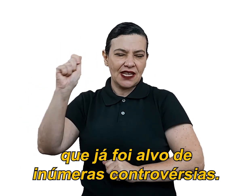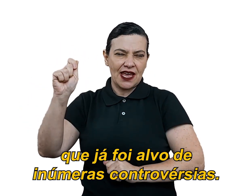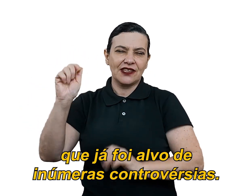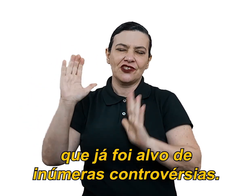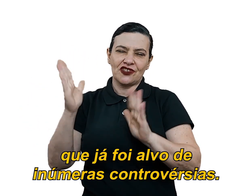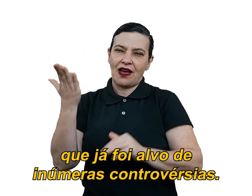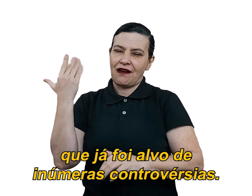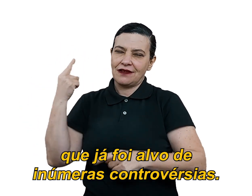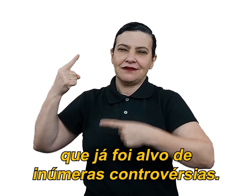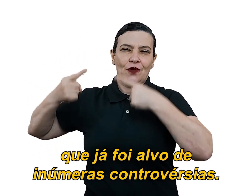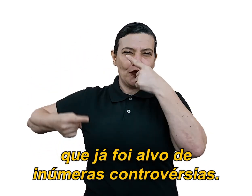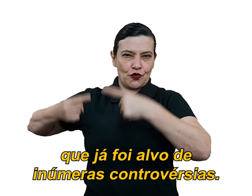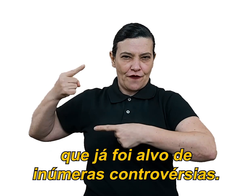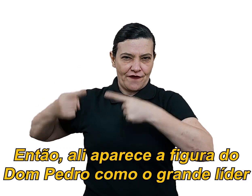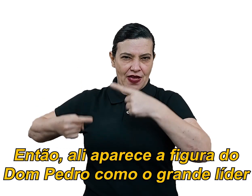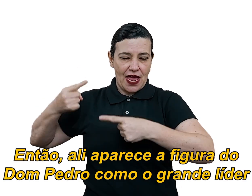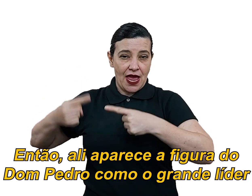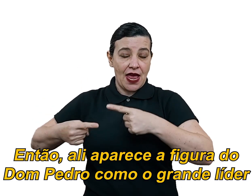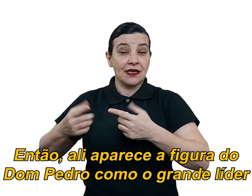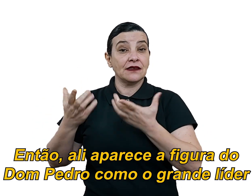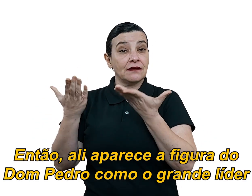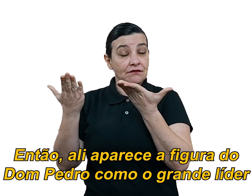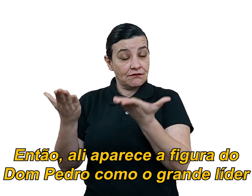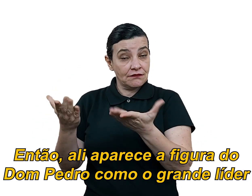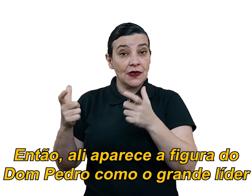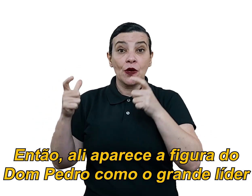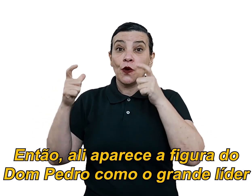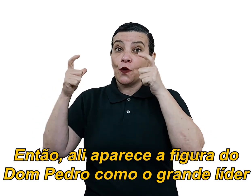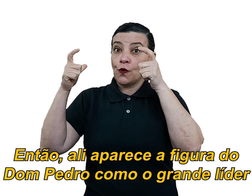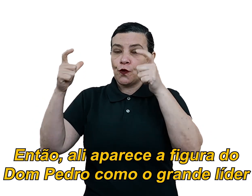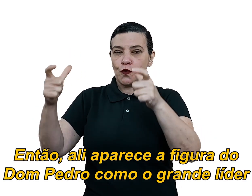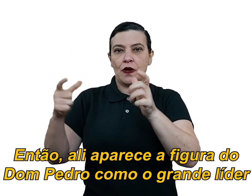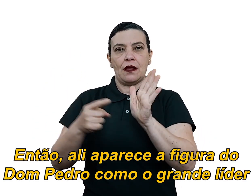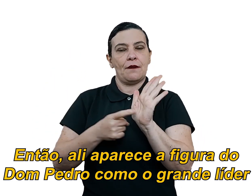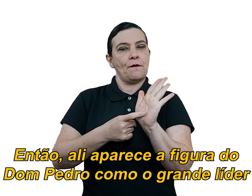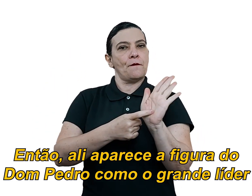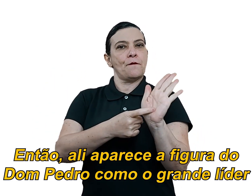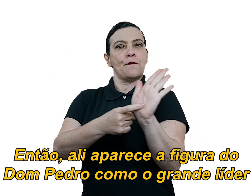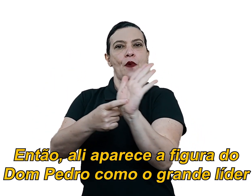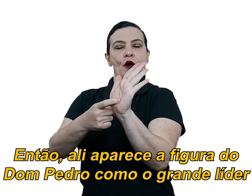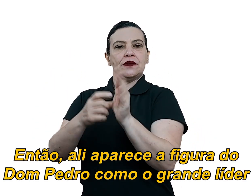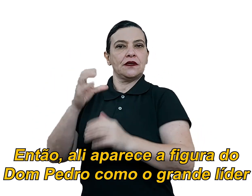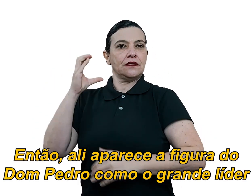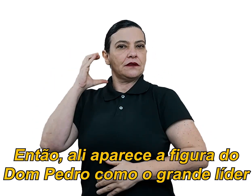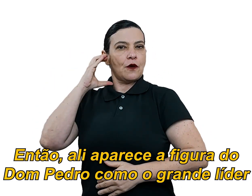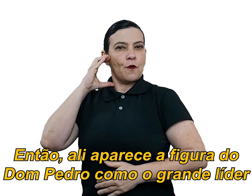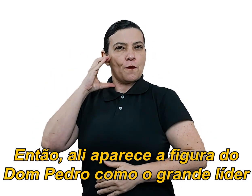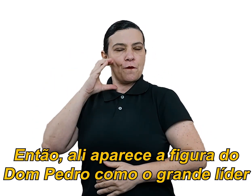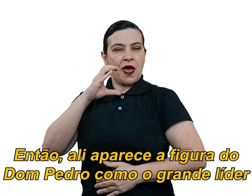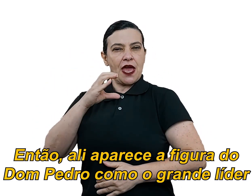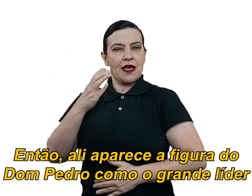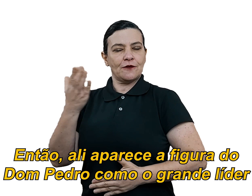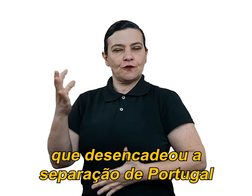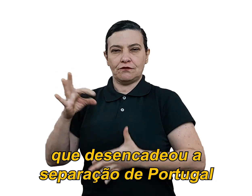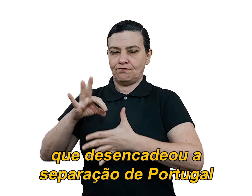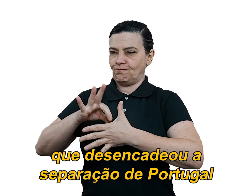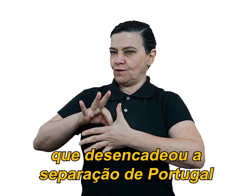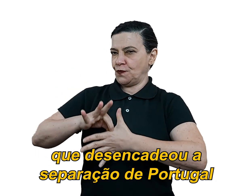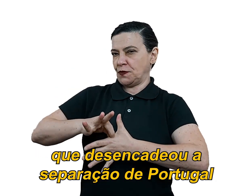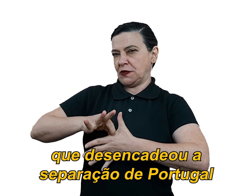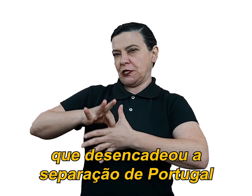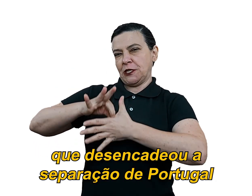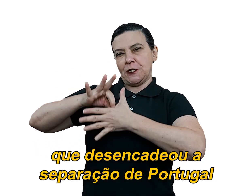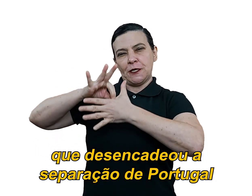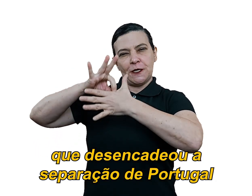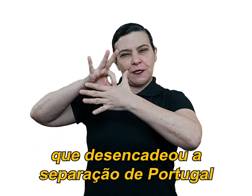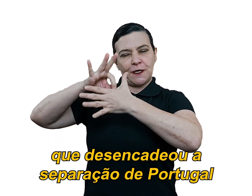de inúmeras controvérsias. Então, ali aparece a figura do Dom Pedro como grande líder